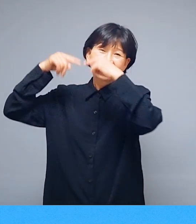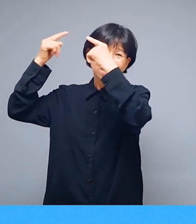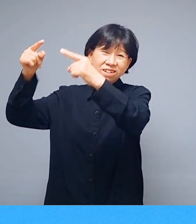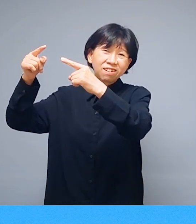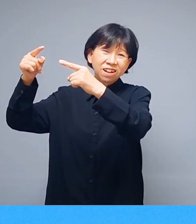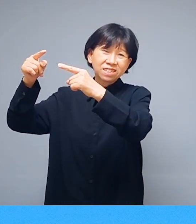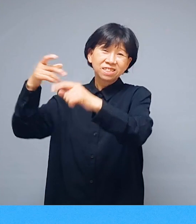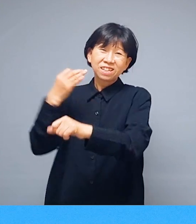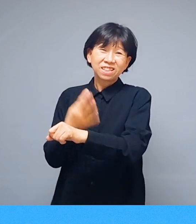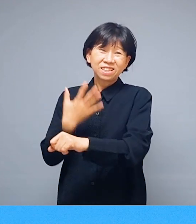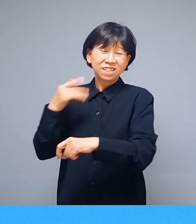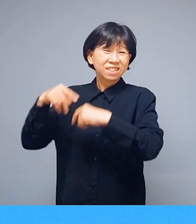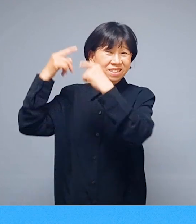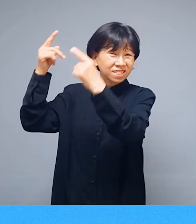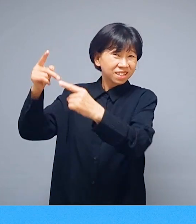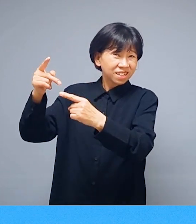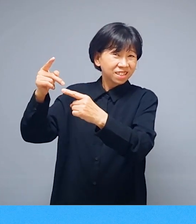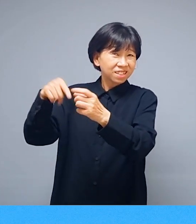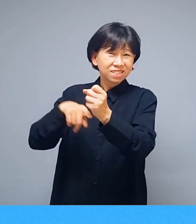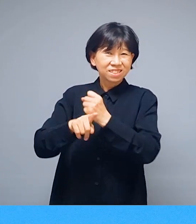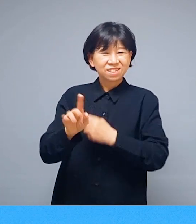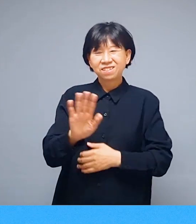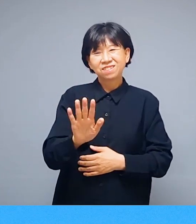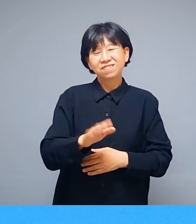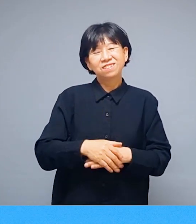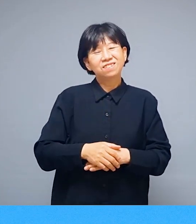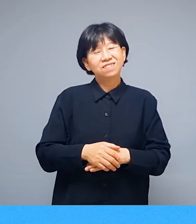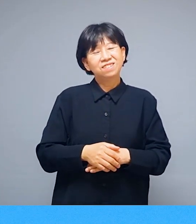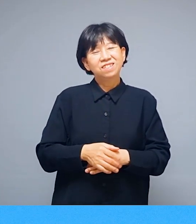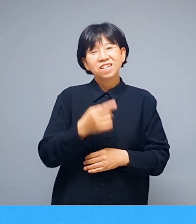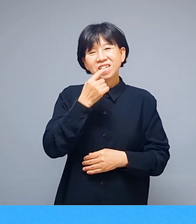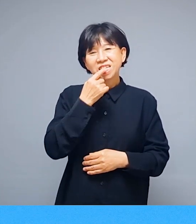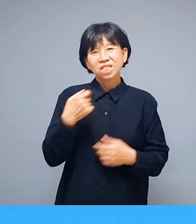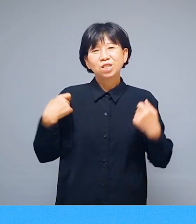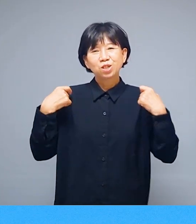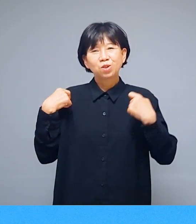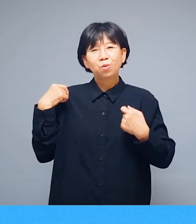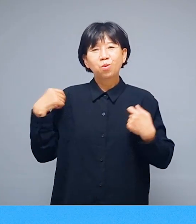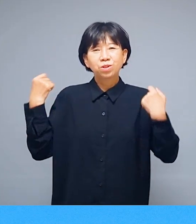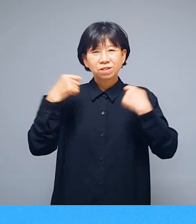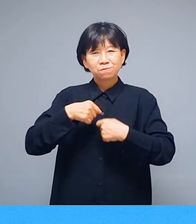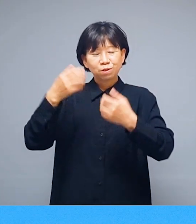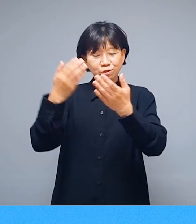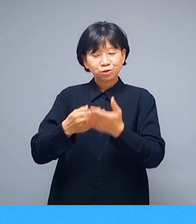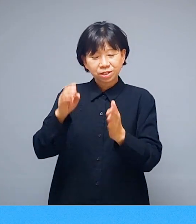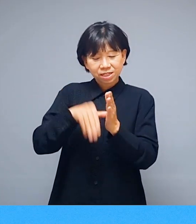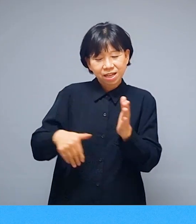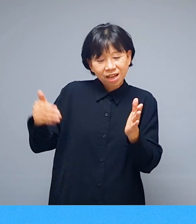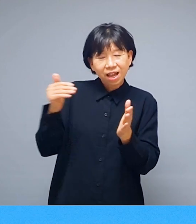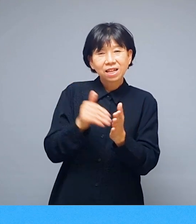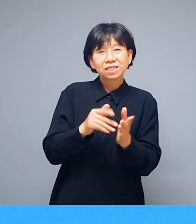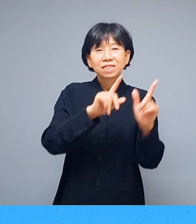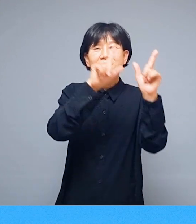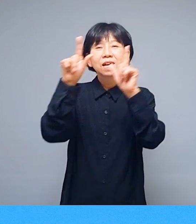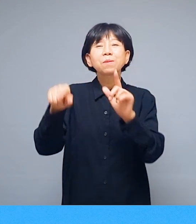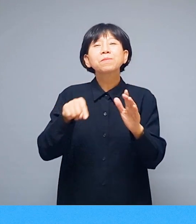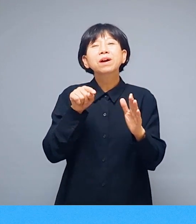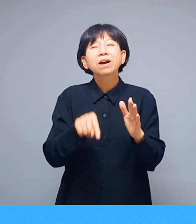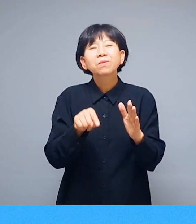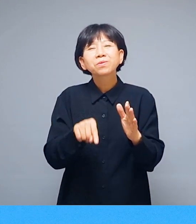것은 아닙니다. 주님은 우리에게 그날 흰옷을 입히시기까지 오늘의 삶에서도